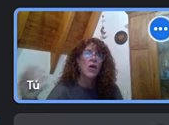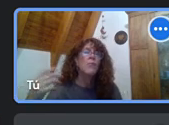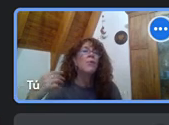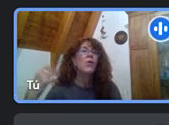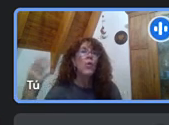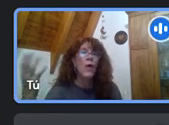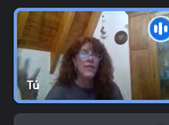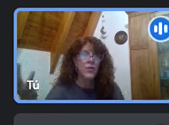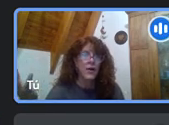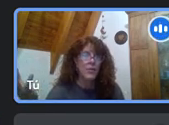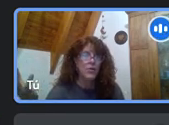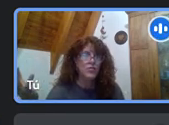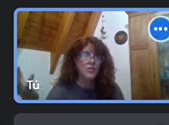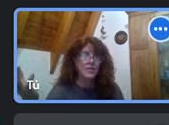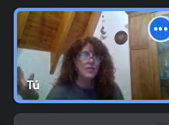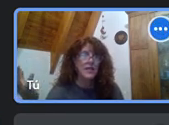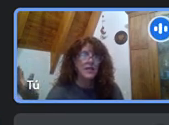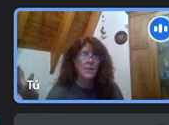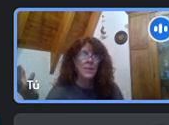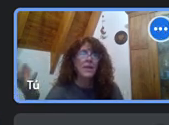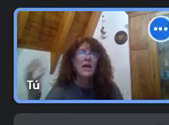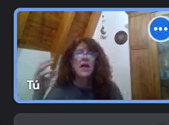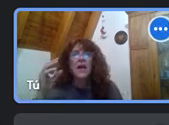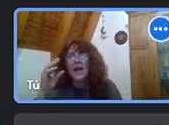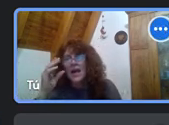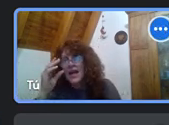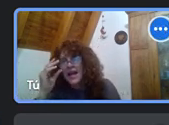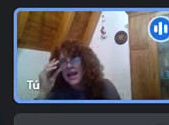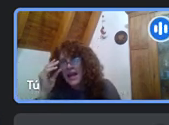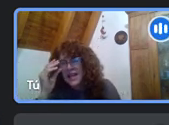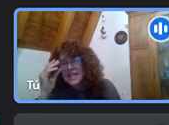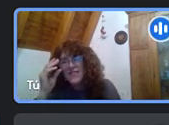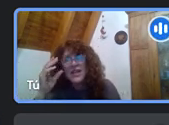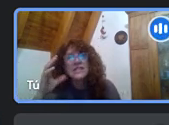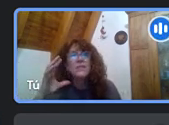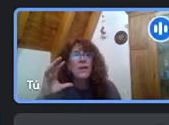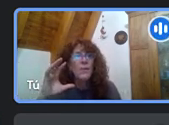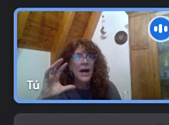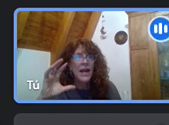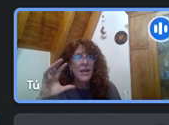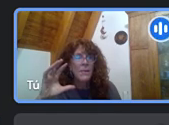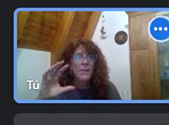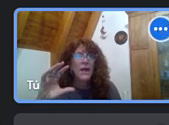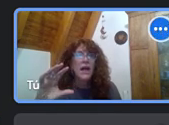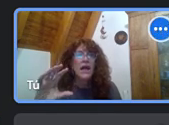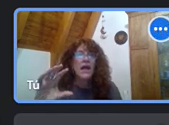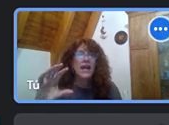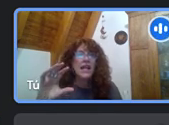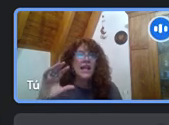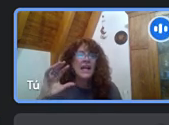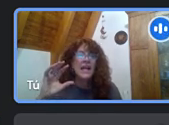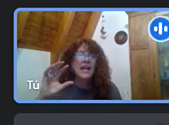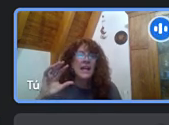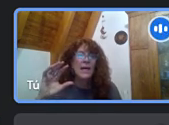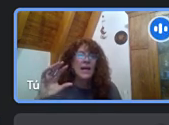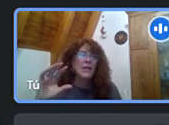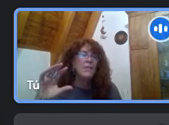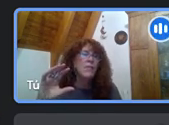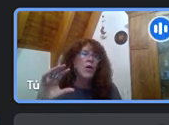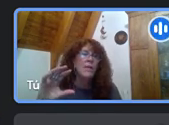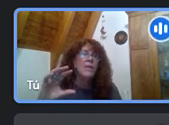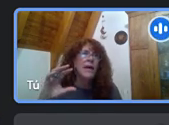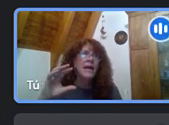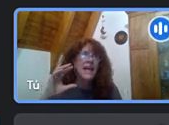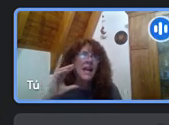por cuatro verbos, ¿sí? Esa frase verbal, el verbo que me va